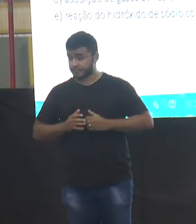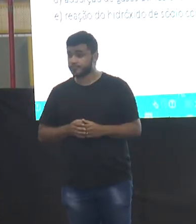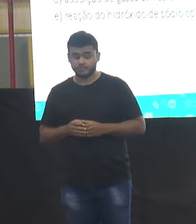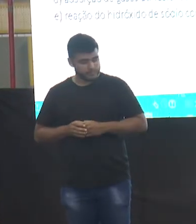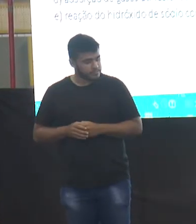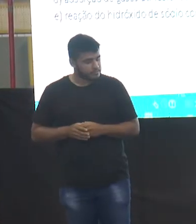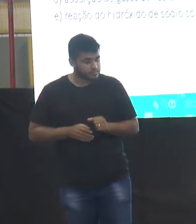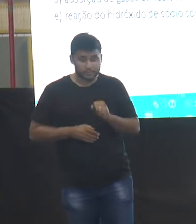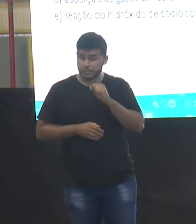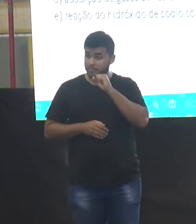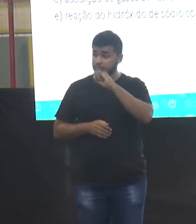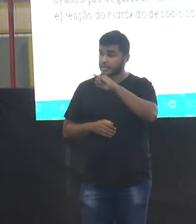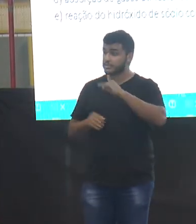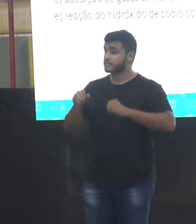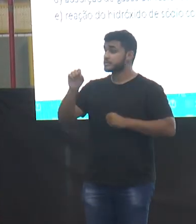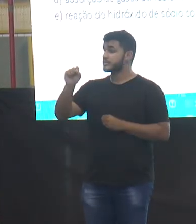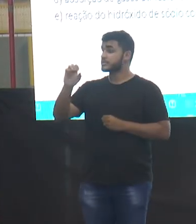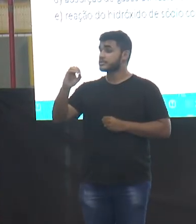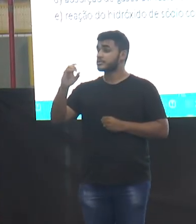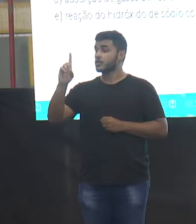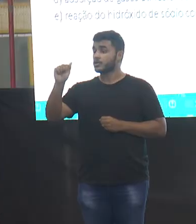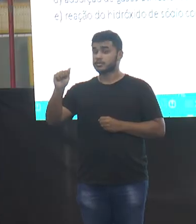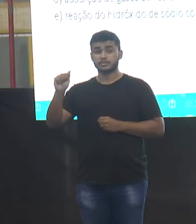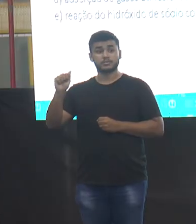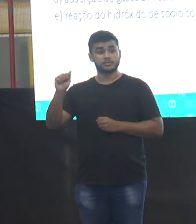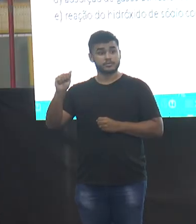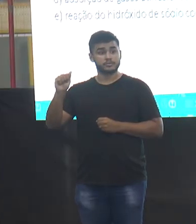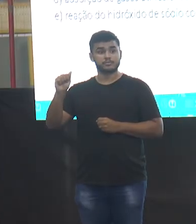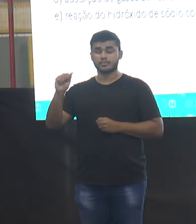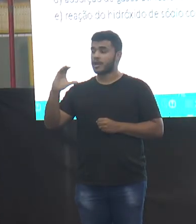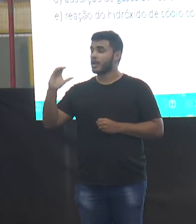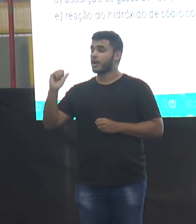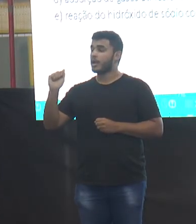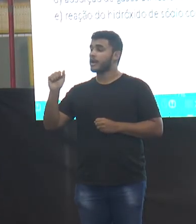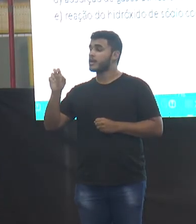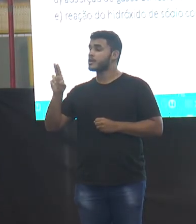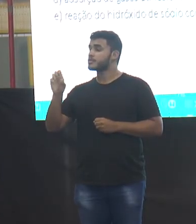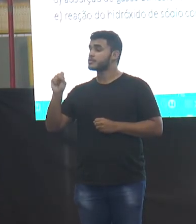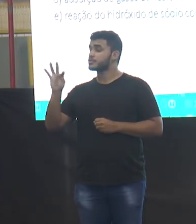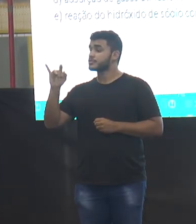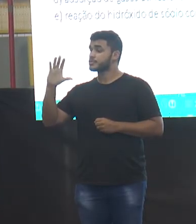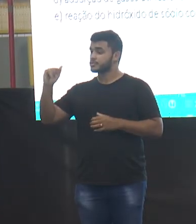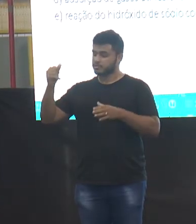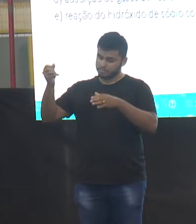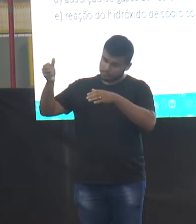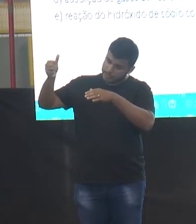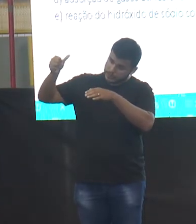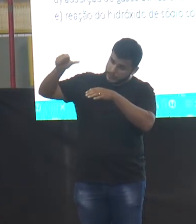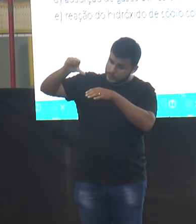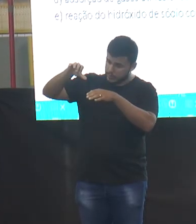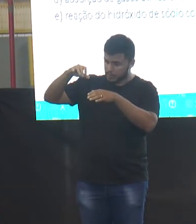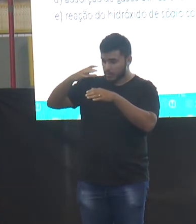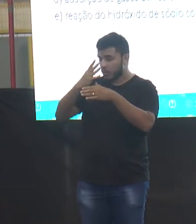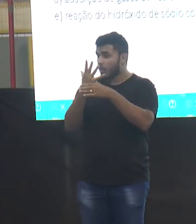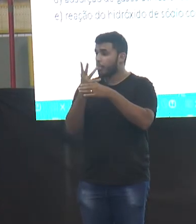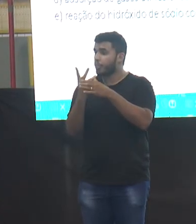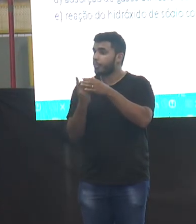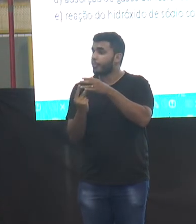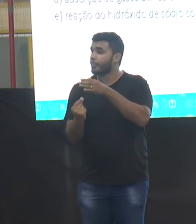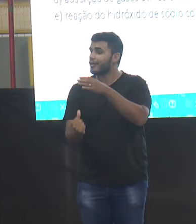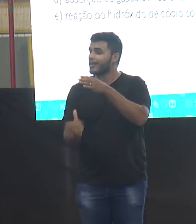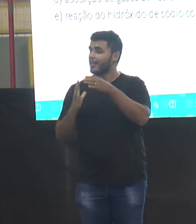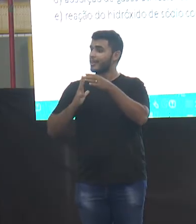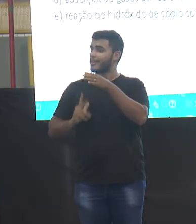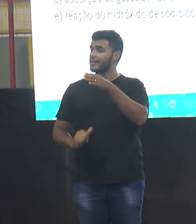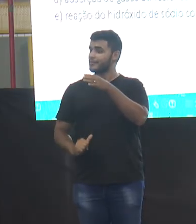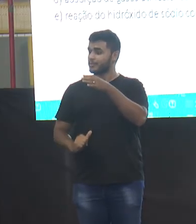eu colocar a soda cáustica, eu consigo dissolver a gordura. A gente está aprendendo coisas do cotidiano. Gente, Enem é cotidiano. Na